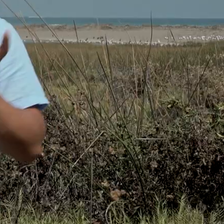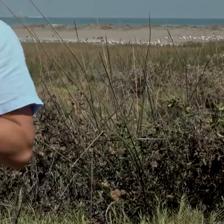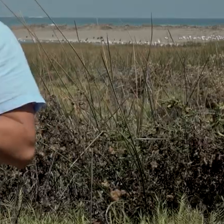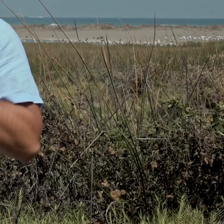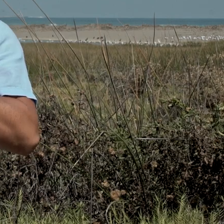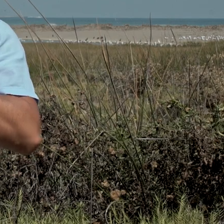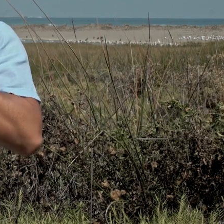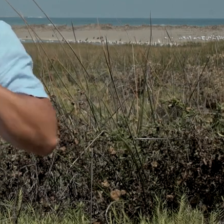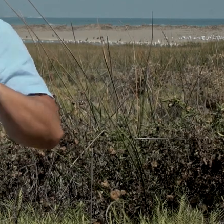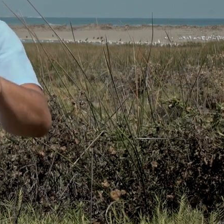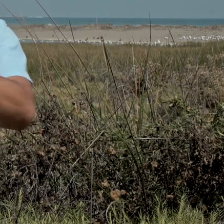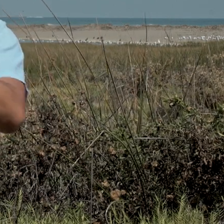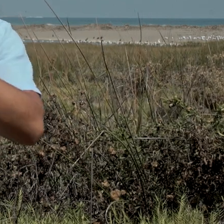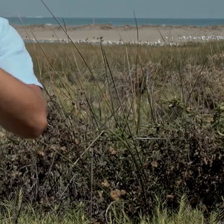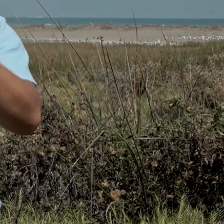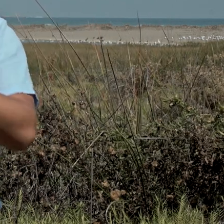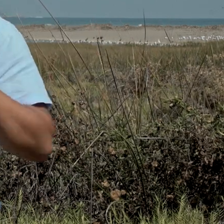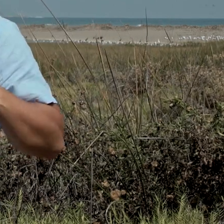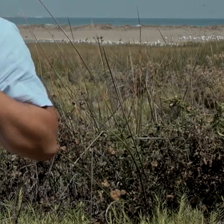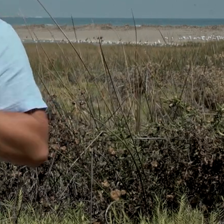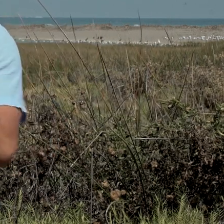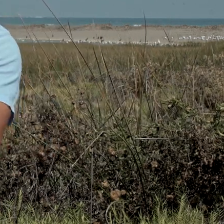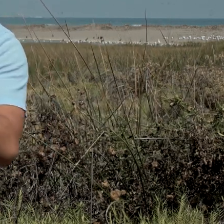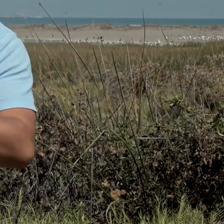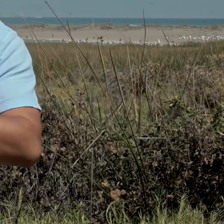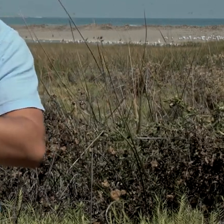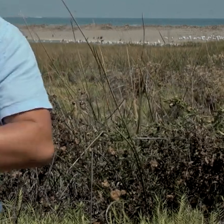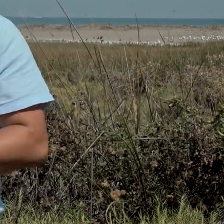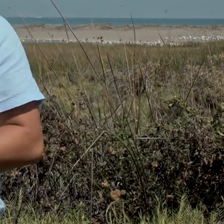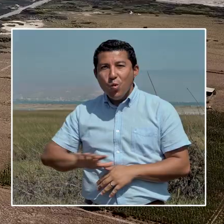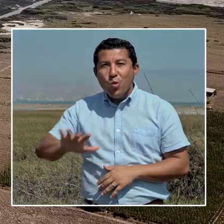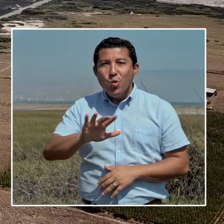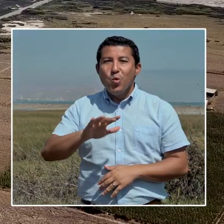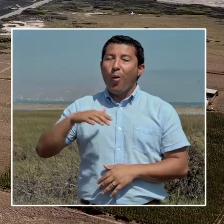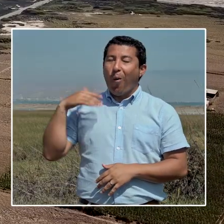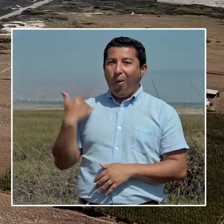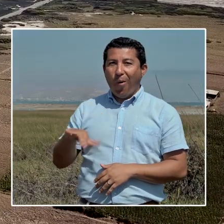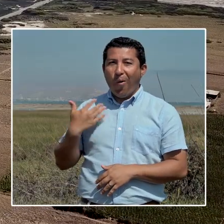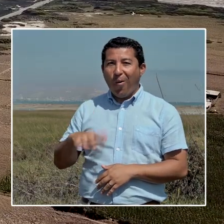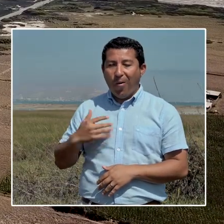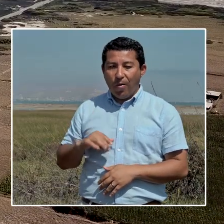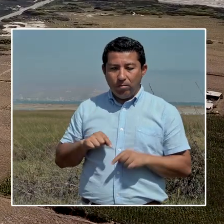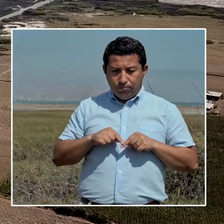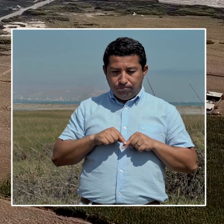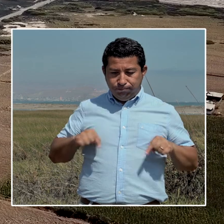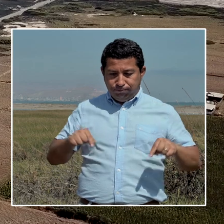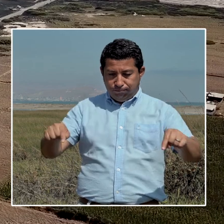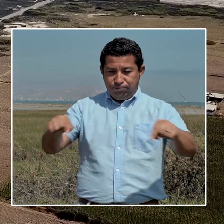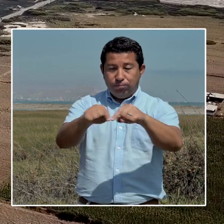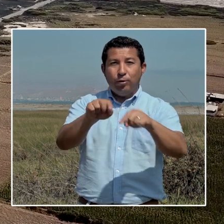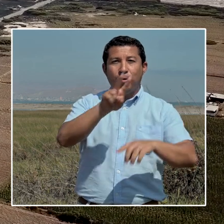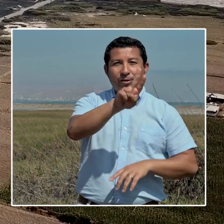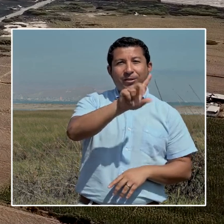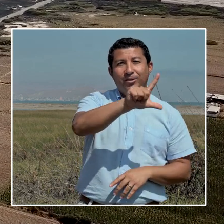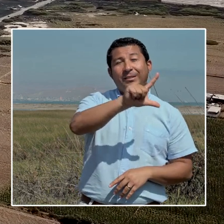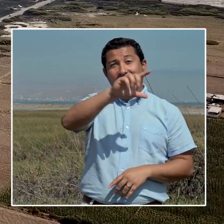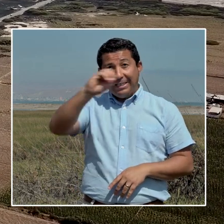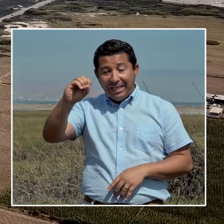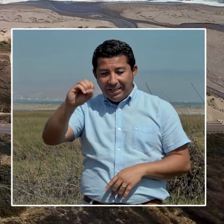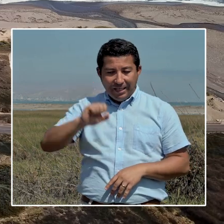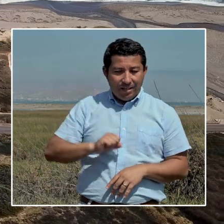pesar de ser un lugar esencial para la conservación de la biodiversidad del planeta de sus